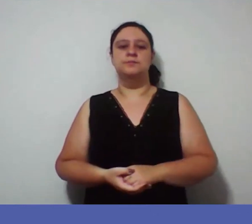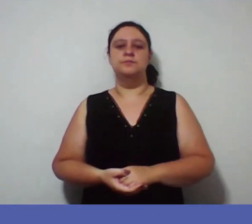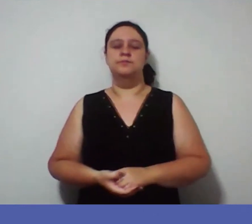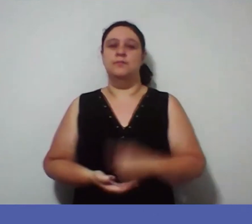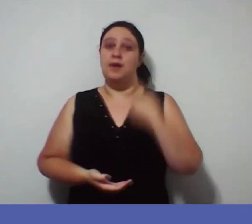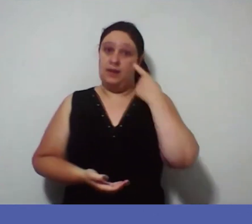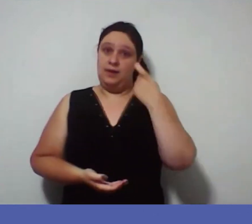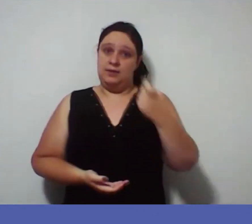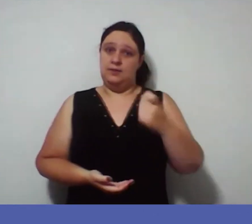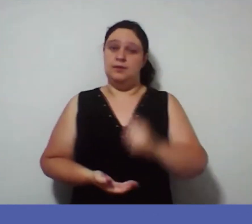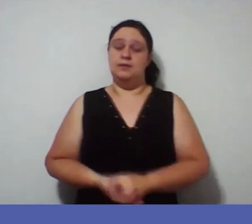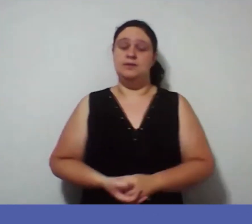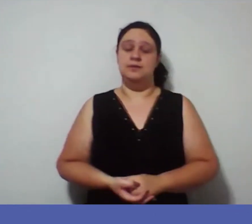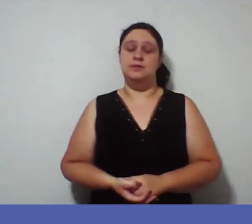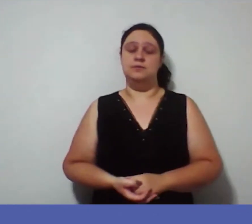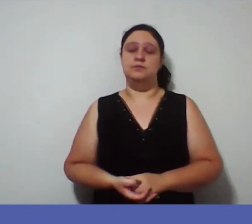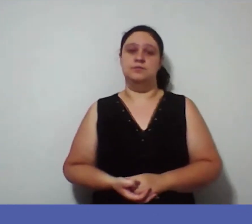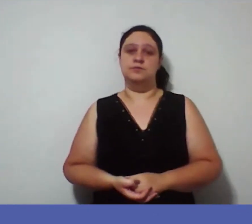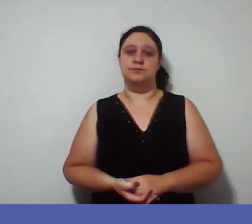aparece esse versículo: porém,